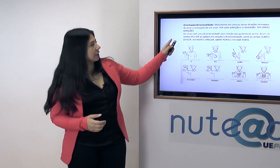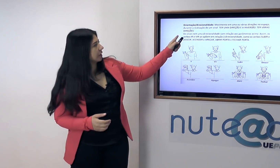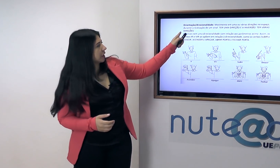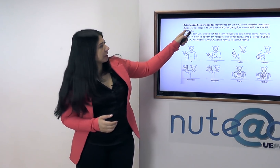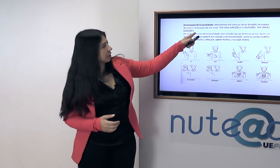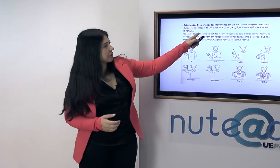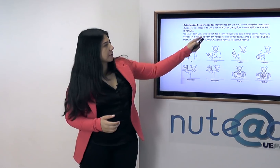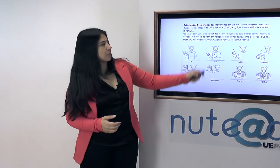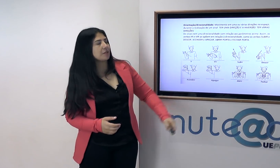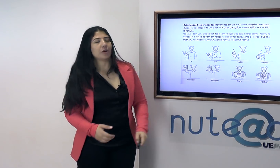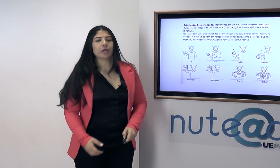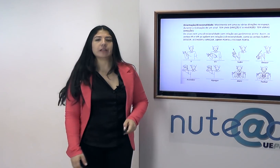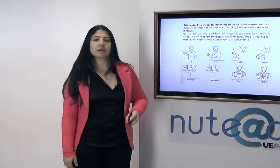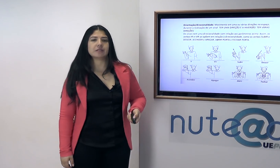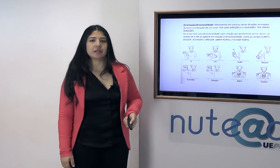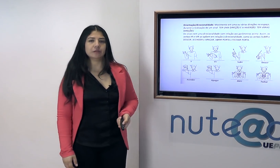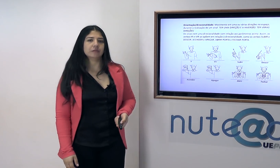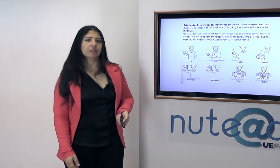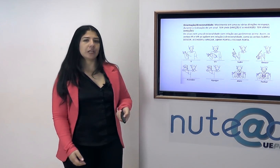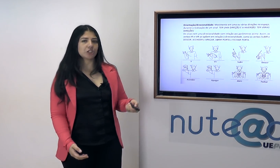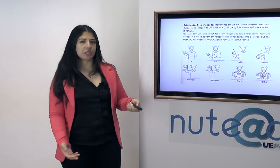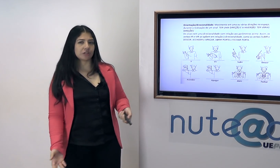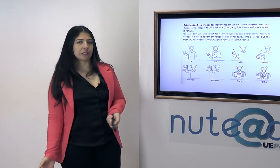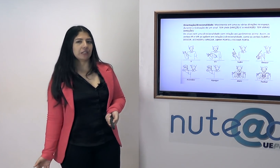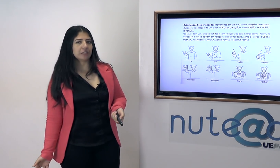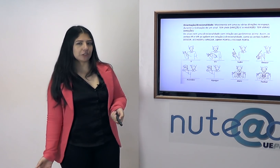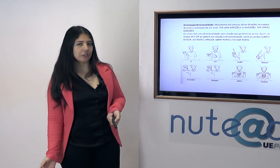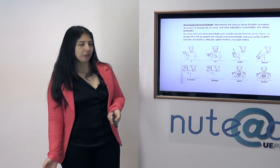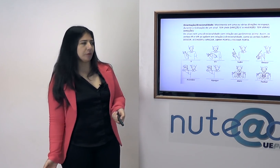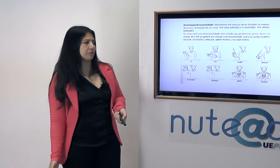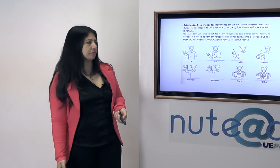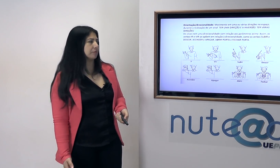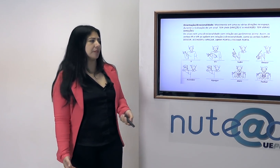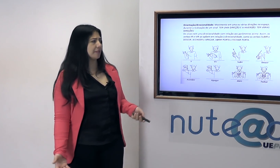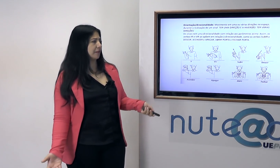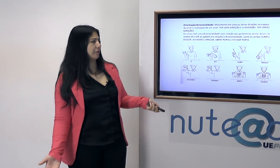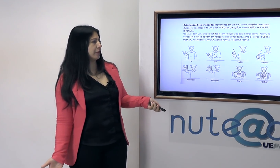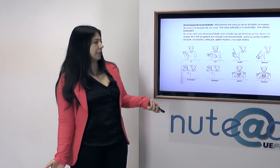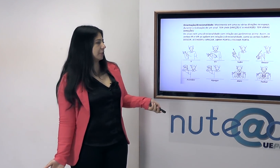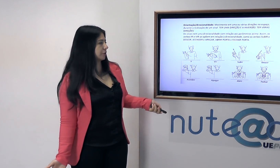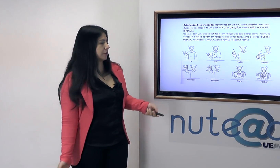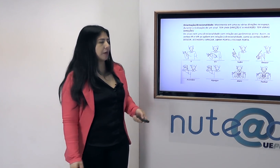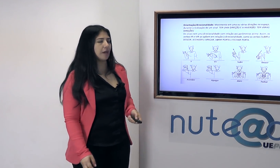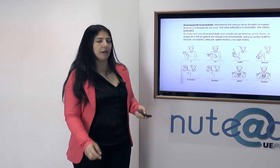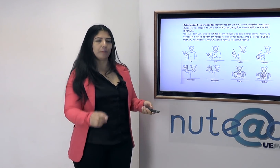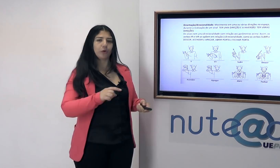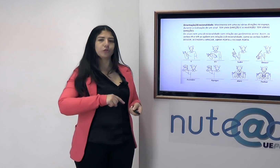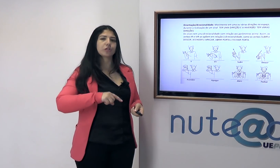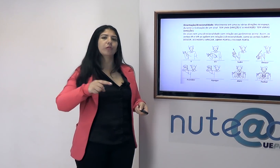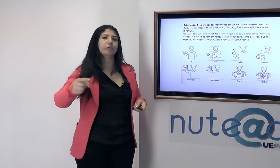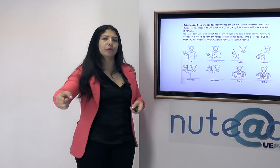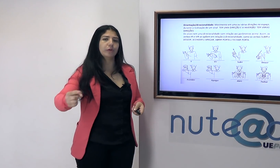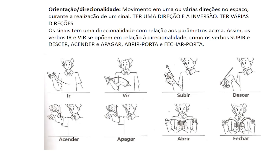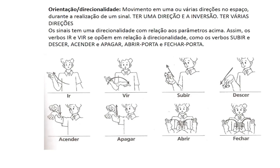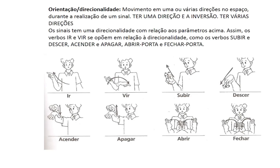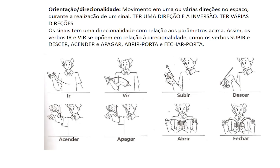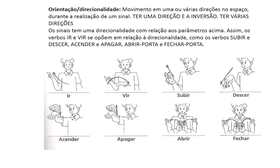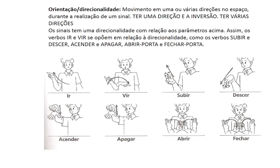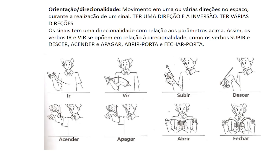E ainda nós temos a orientação e a direcionalidade em libras. O que significa isso? É para onde que eu vou movimentar